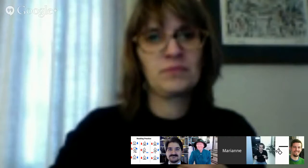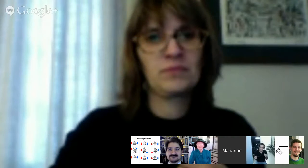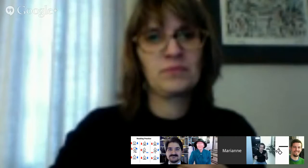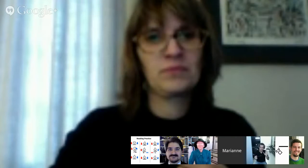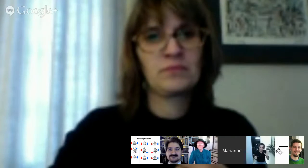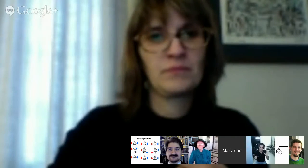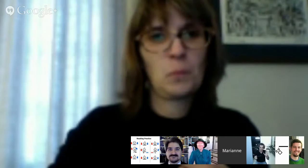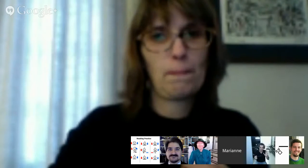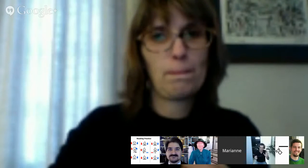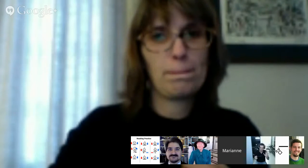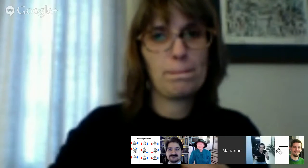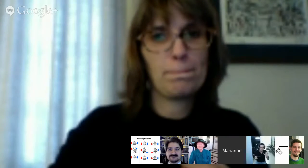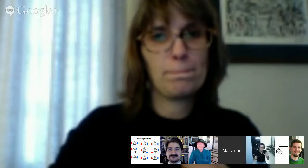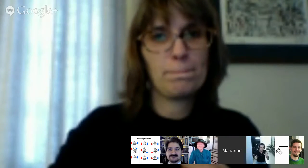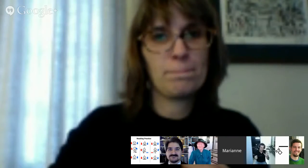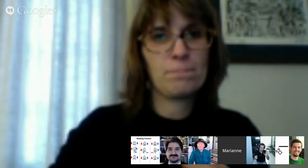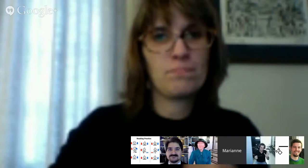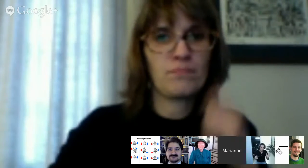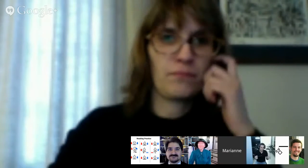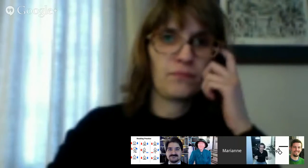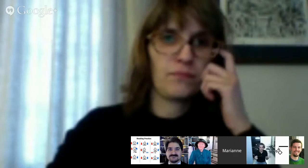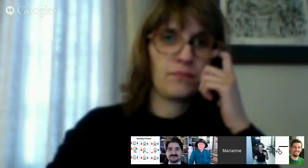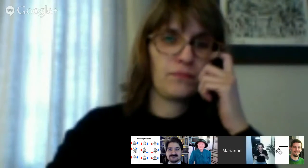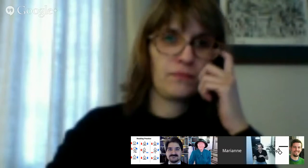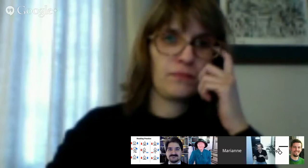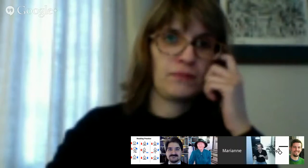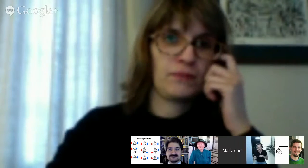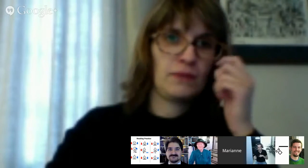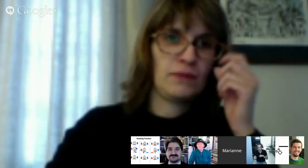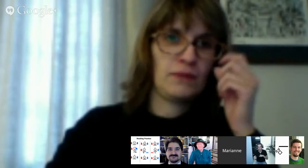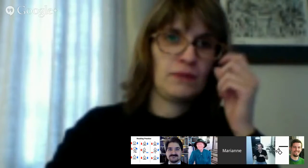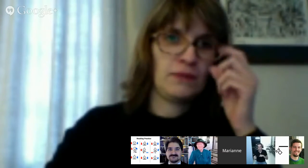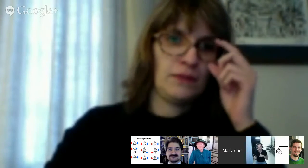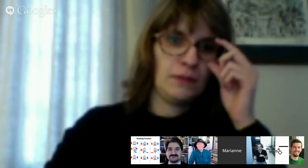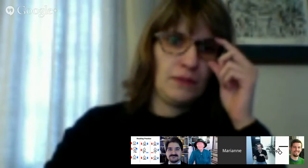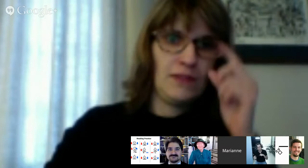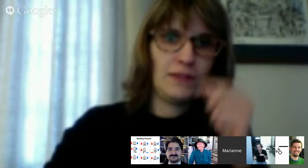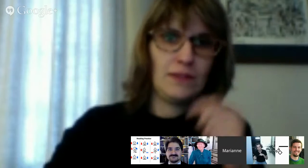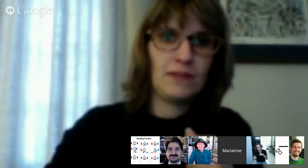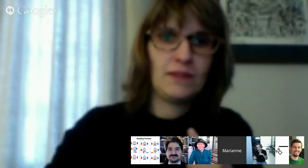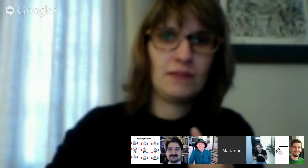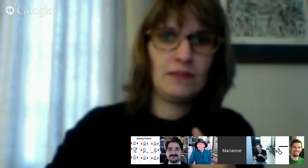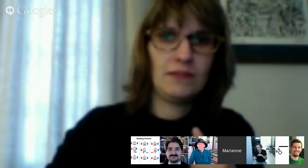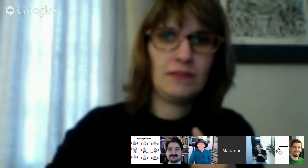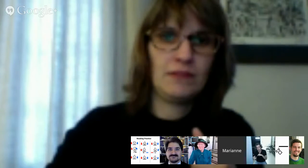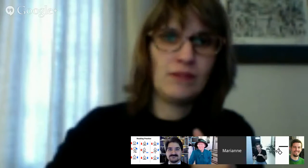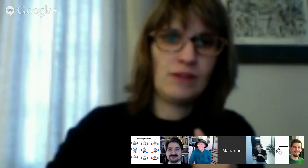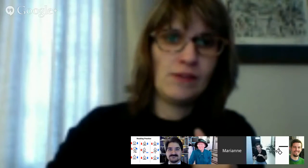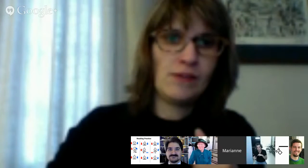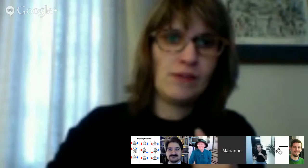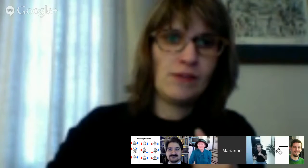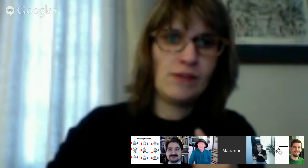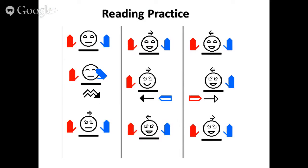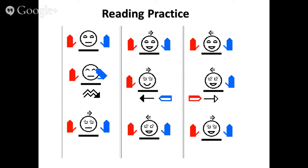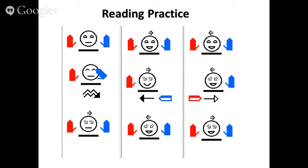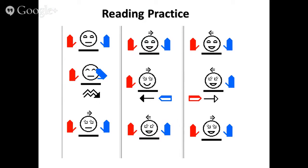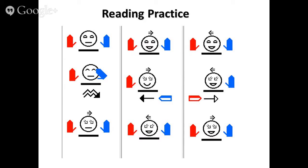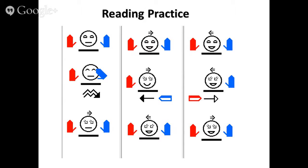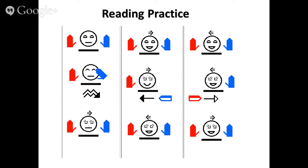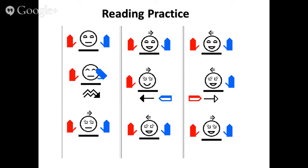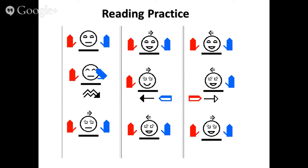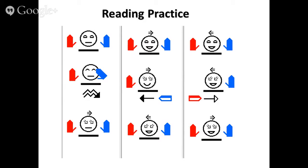praticavam e depois nós retornamos para a parte lúdica, para essa